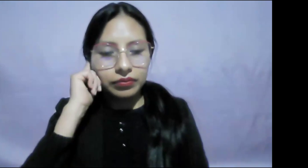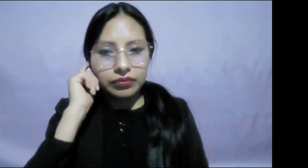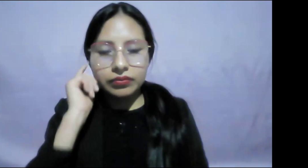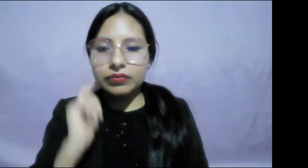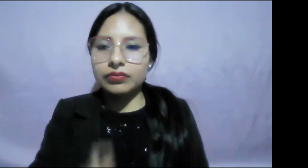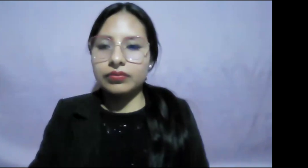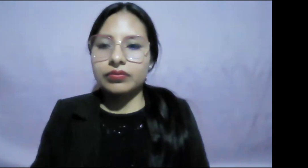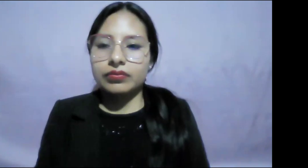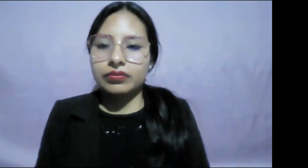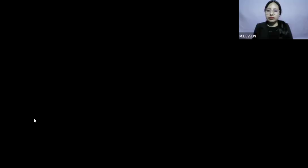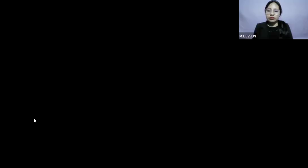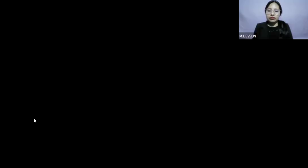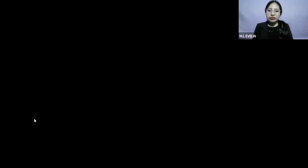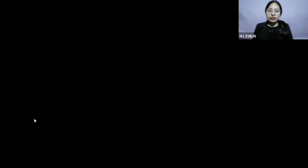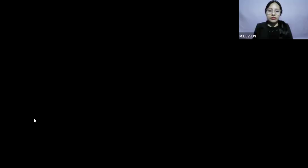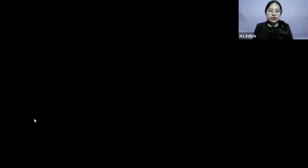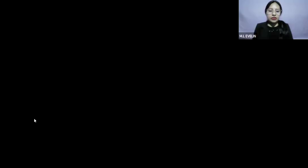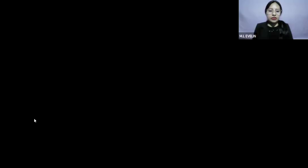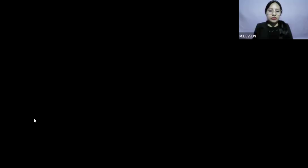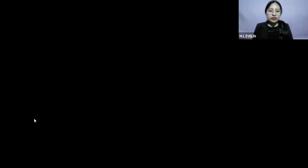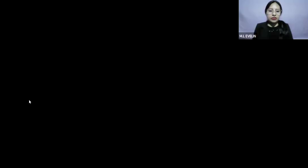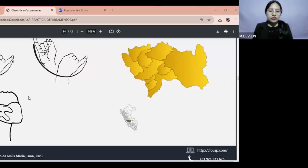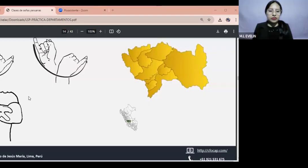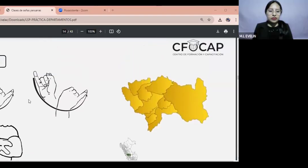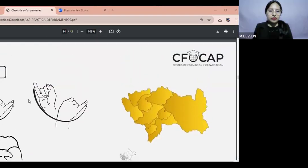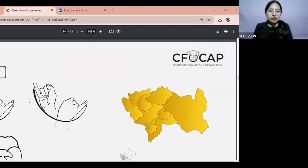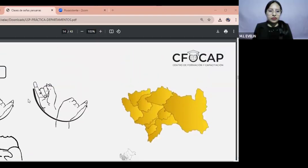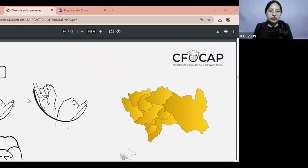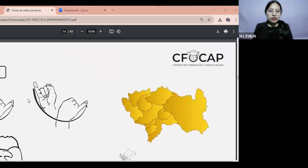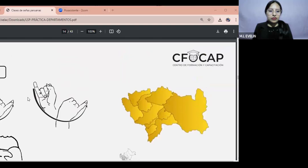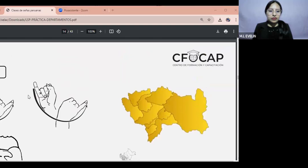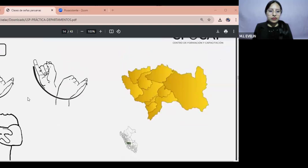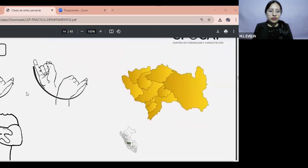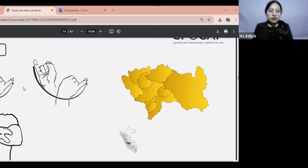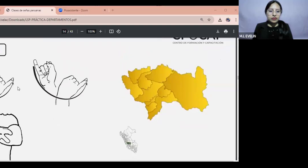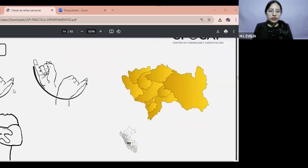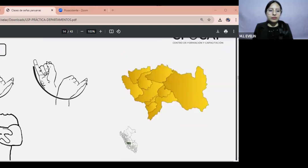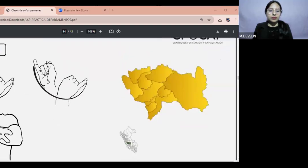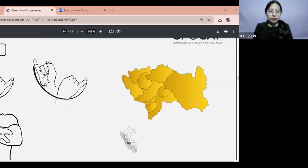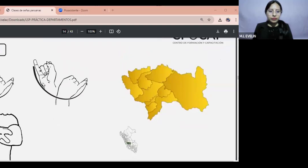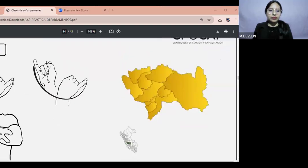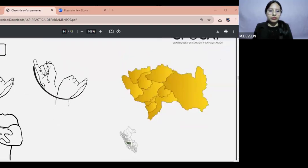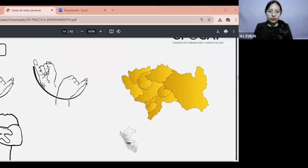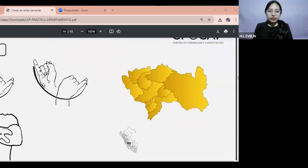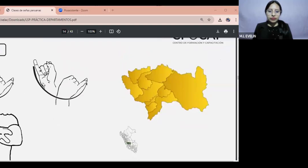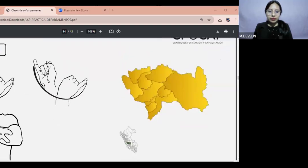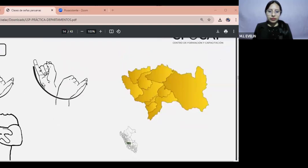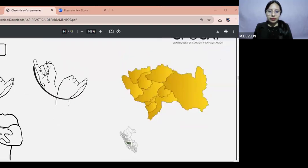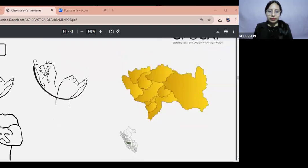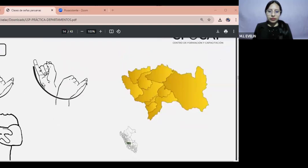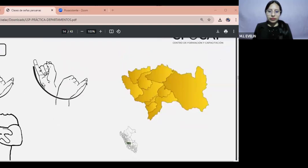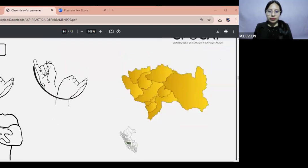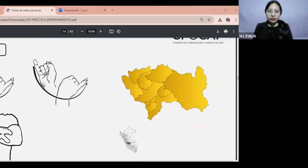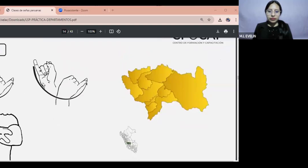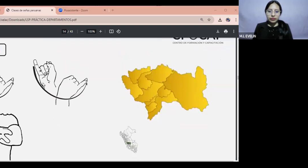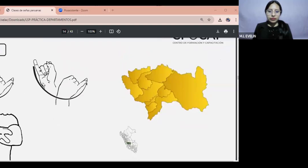muy amable muy bien continuamos con junin para ello evely